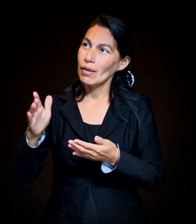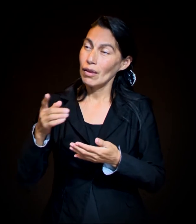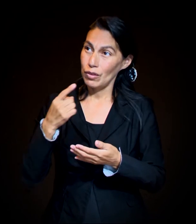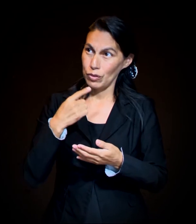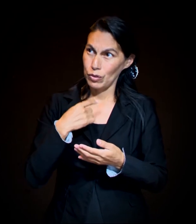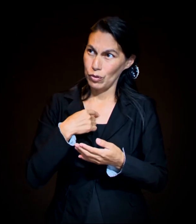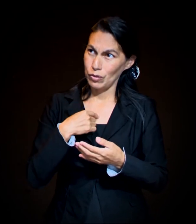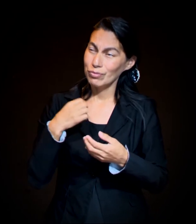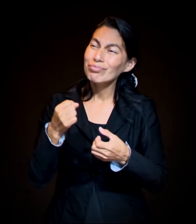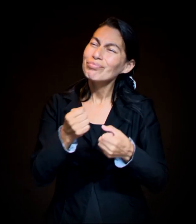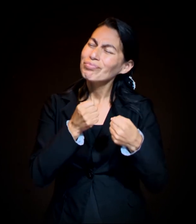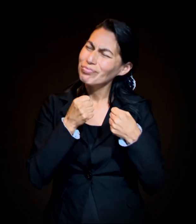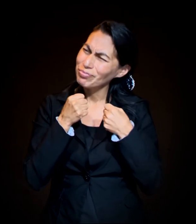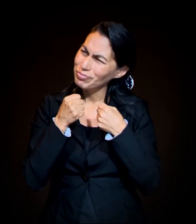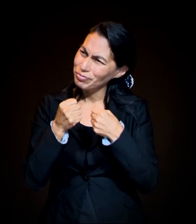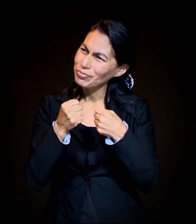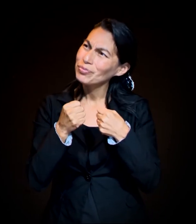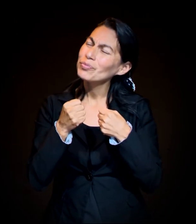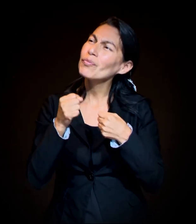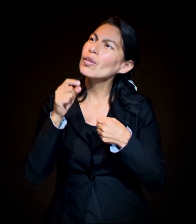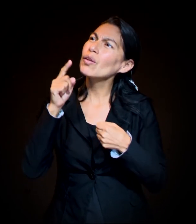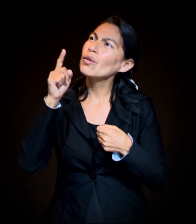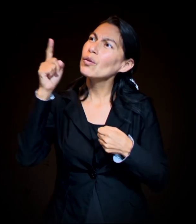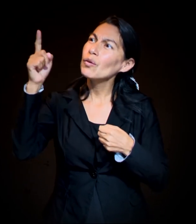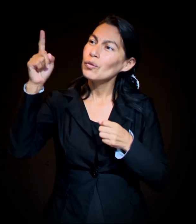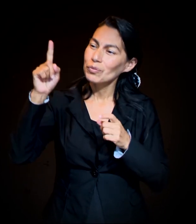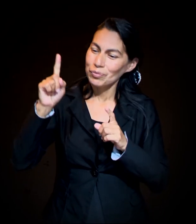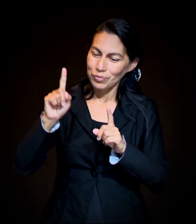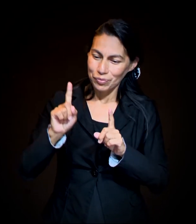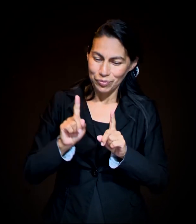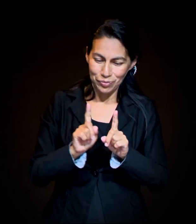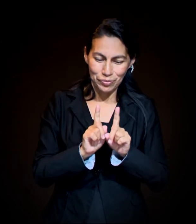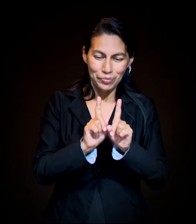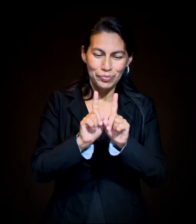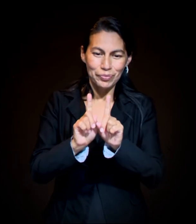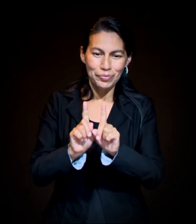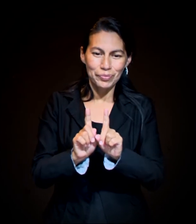e qué estás junto a mí